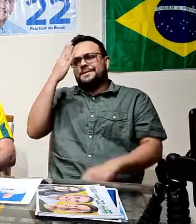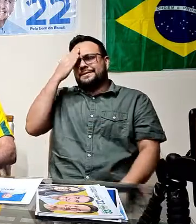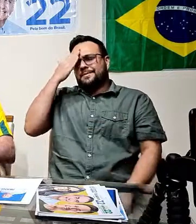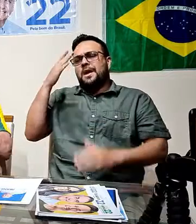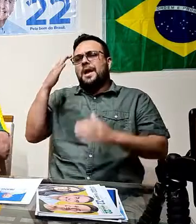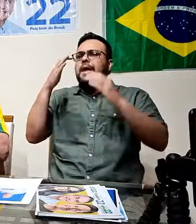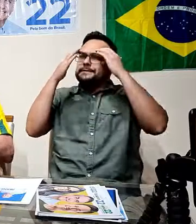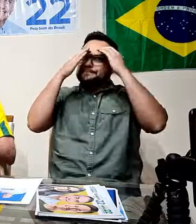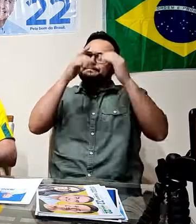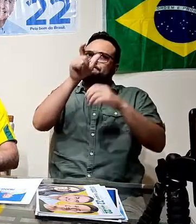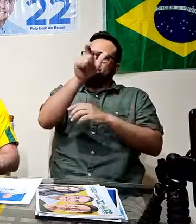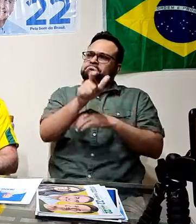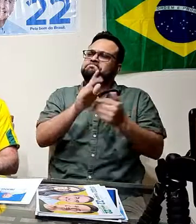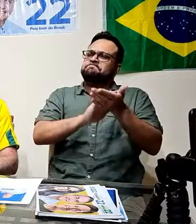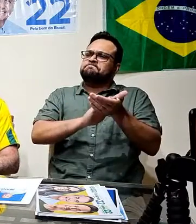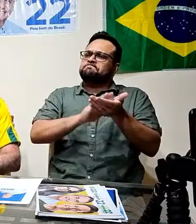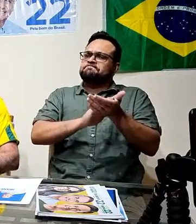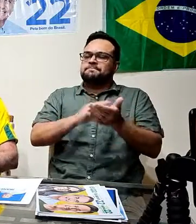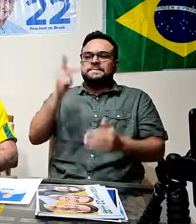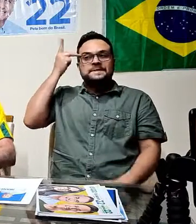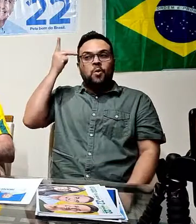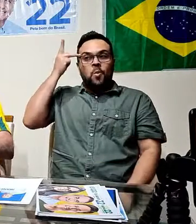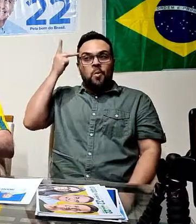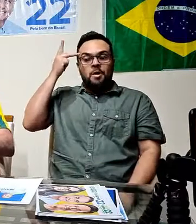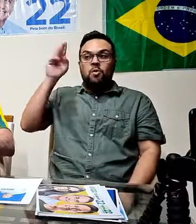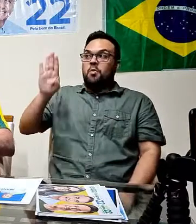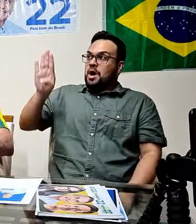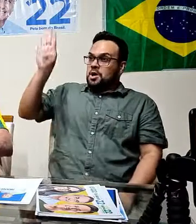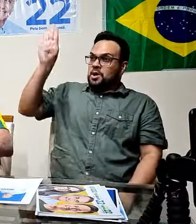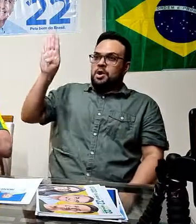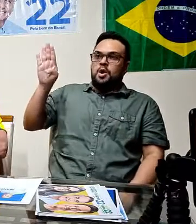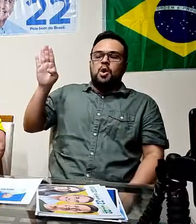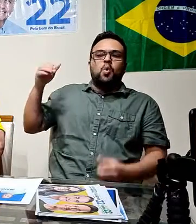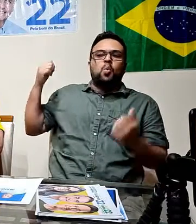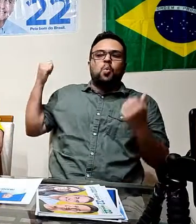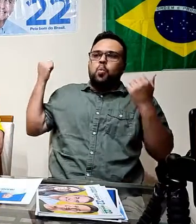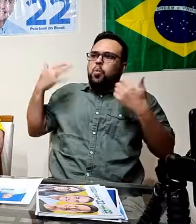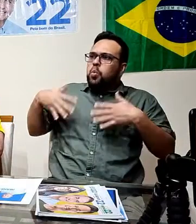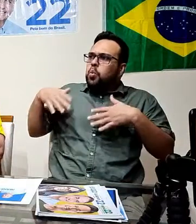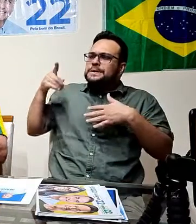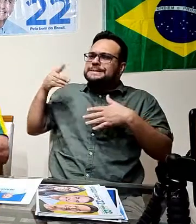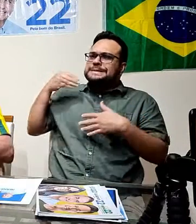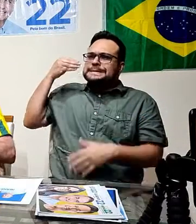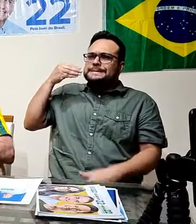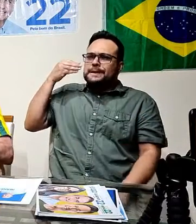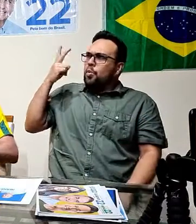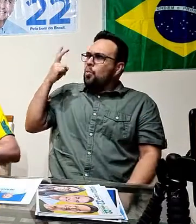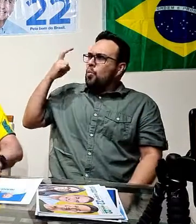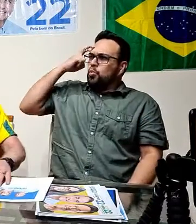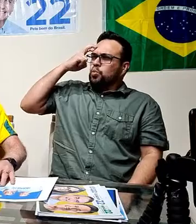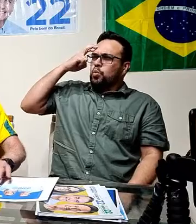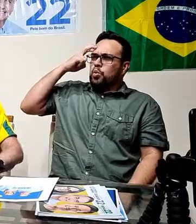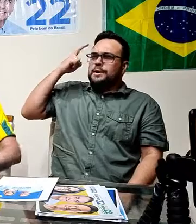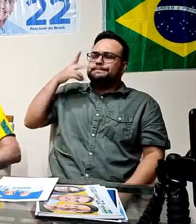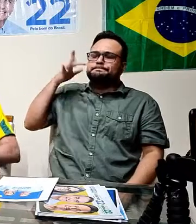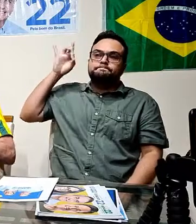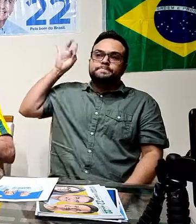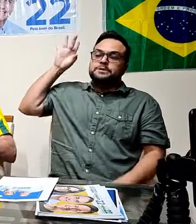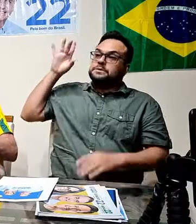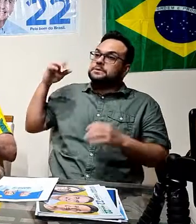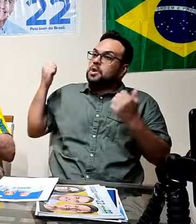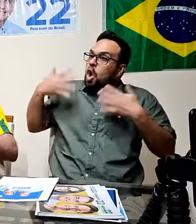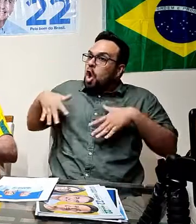Respeitosamente, São Paulo tem um baita de um candidato, né? É uma pessoa que tem uma bagagem cultural, um conhecimento enorme,